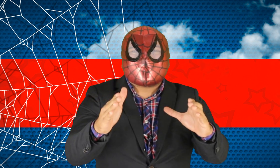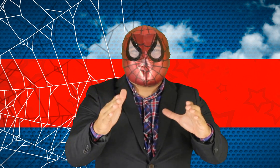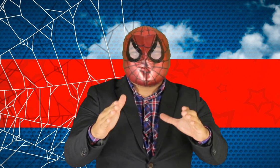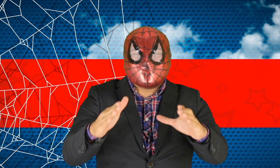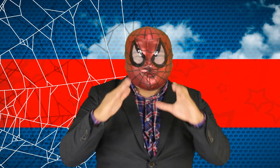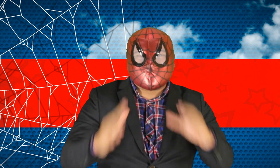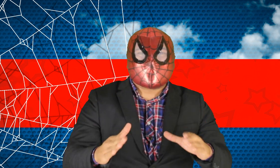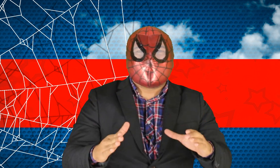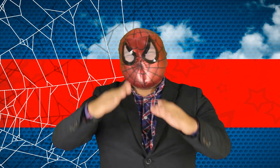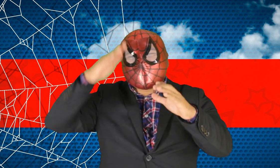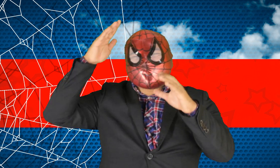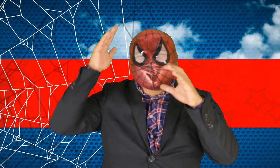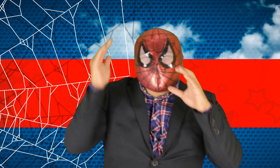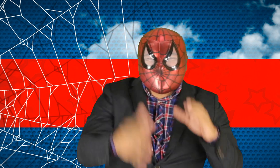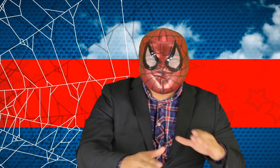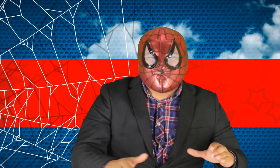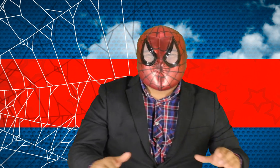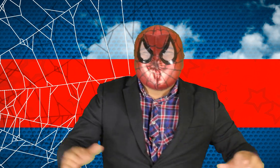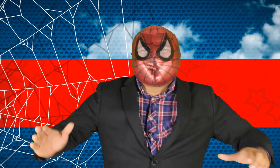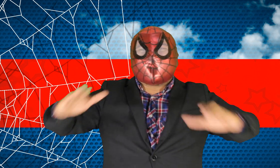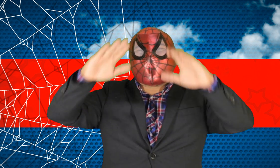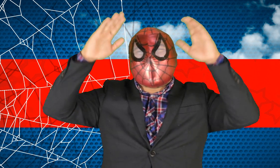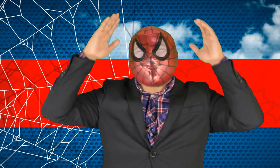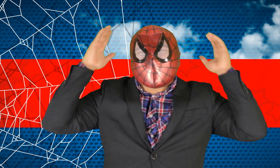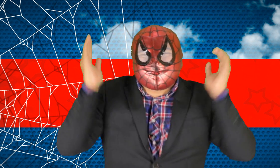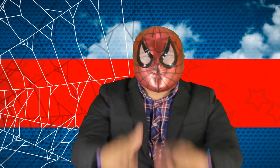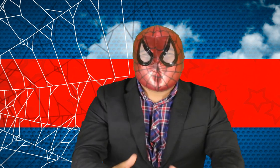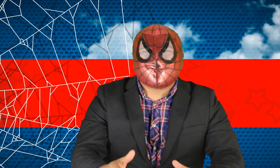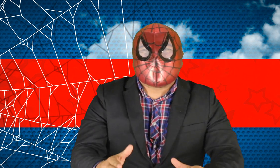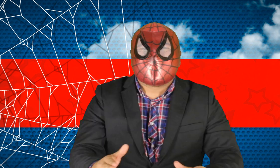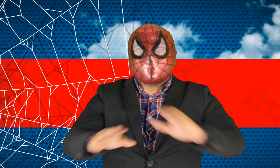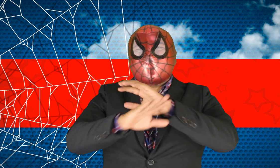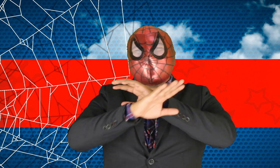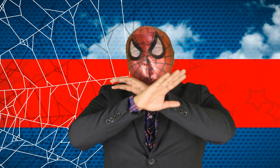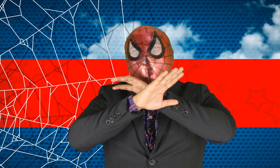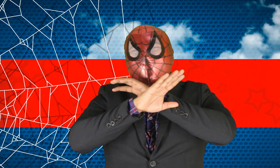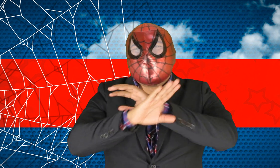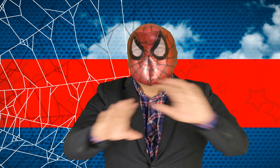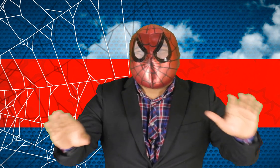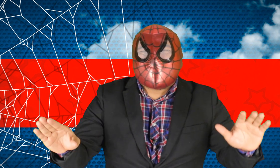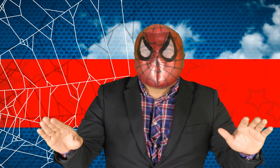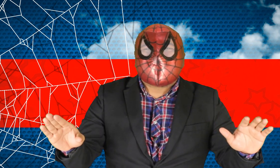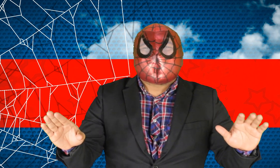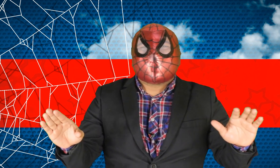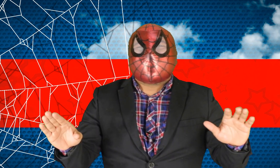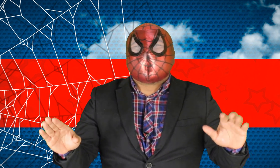madres van a ser fosas. Y el que se vaya a la fosa, se fue a la verga para siempre. Nunca vamos a volver a saber de él.